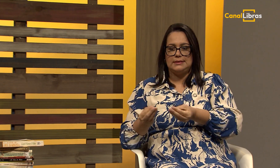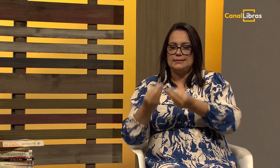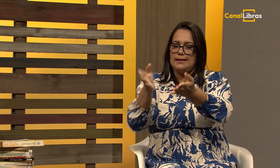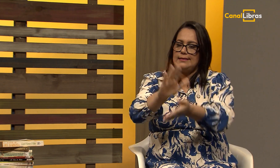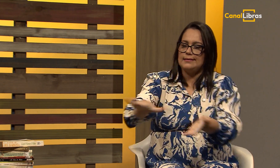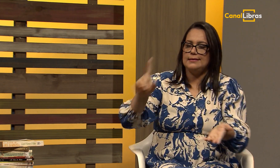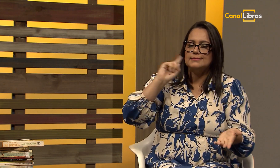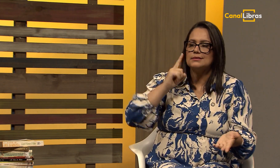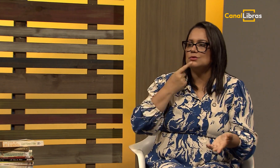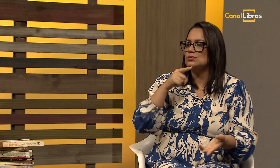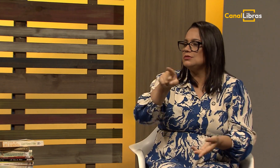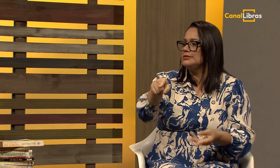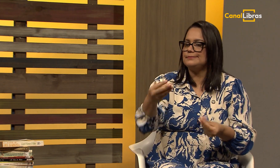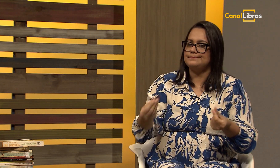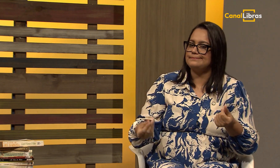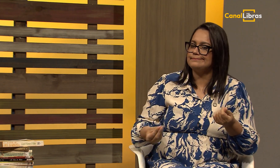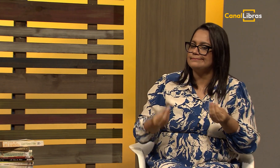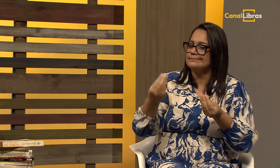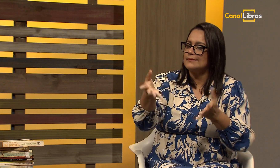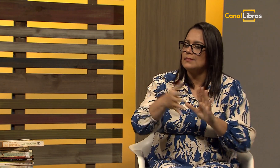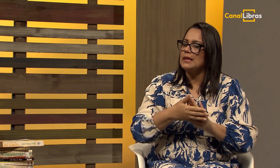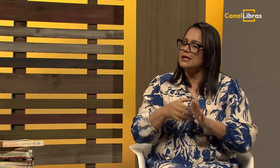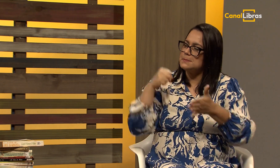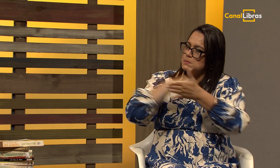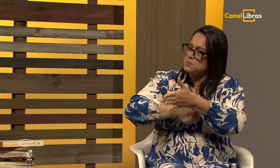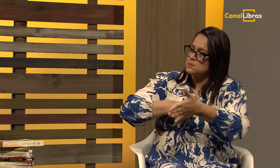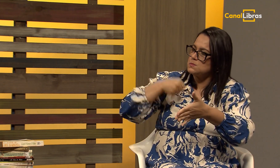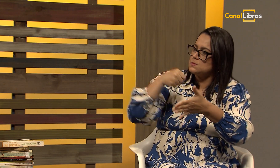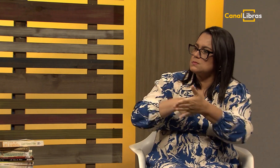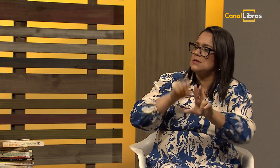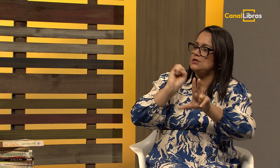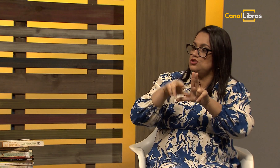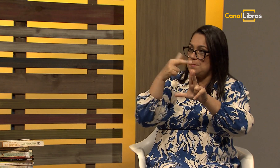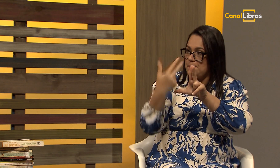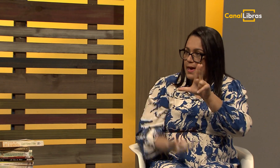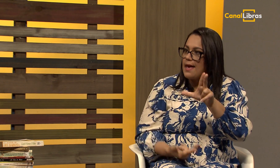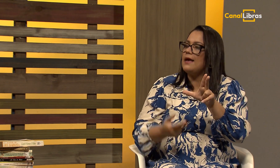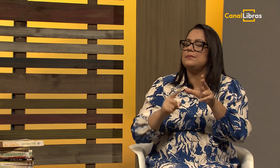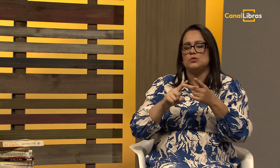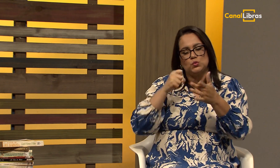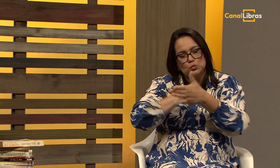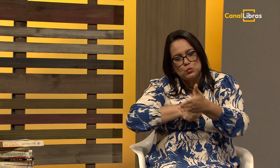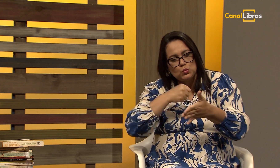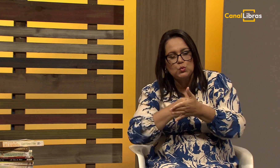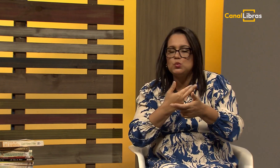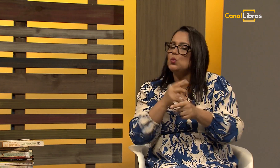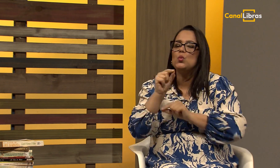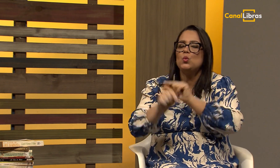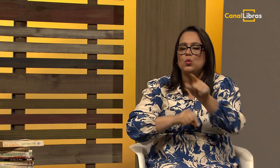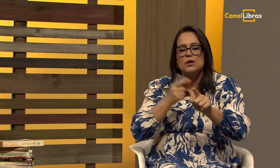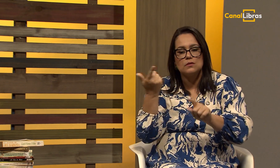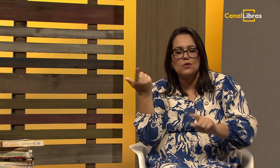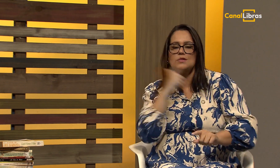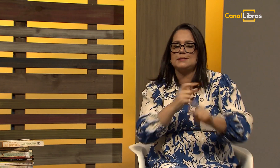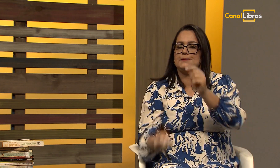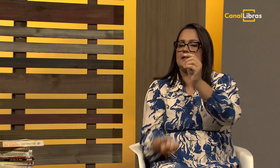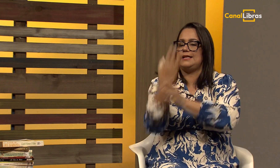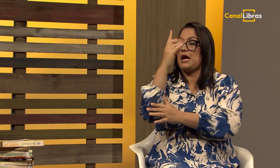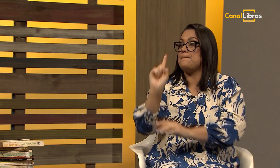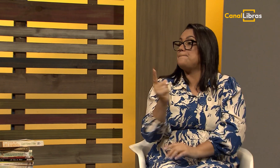pequena janela. Quando oferecida a crianças surdas, ficava essa lacuna na absorção plena de conteúdos. Após muita luta, a DIPEBS conseguiu